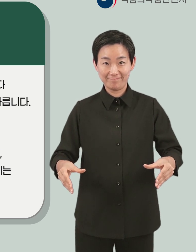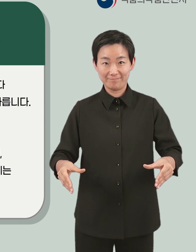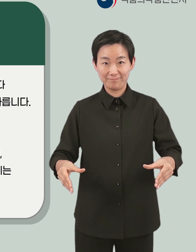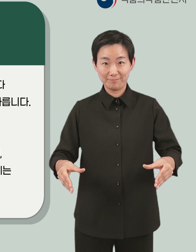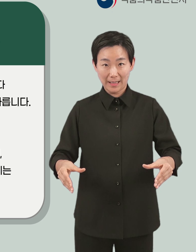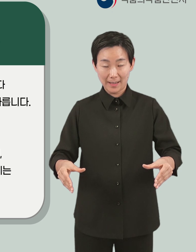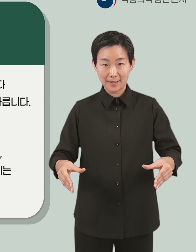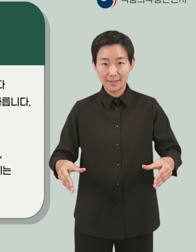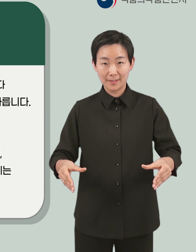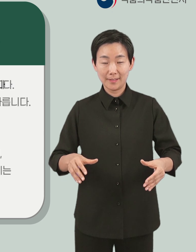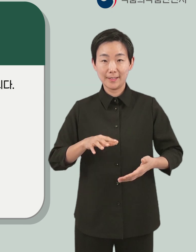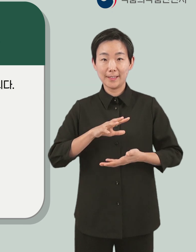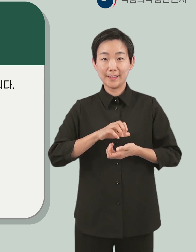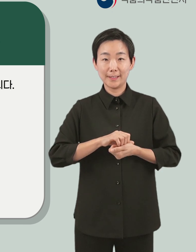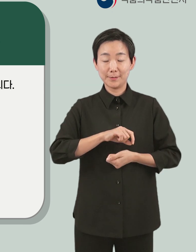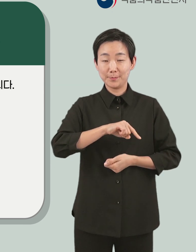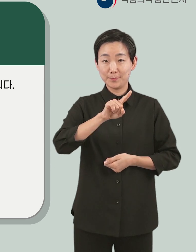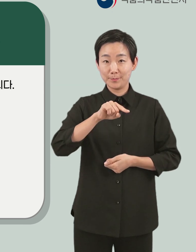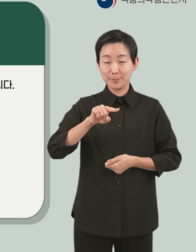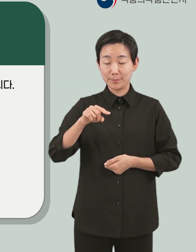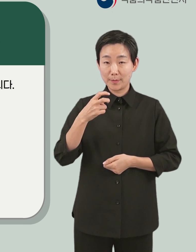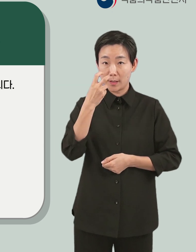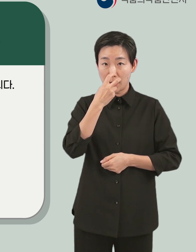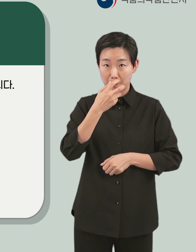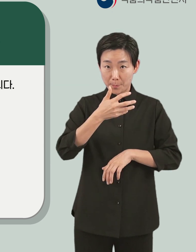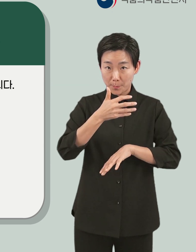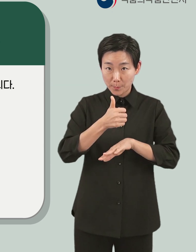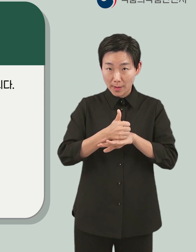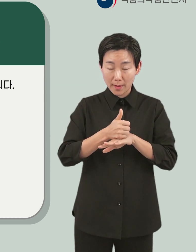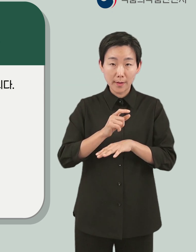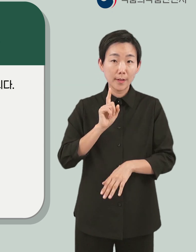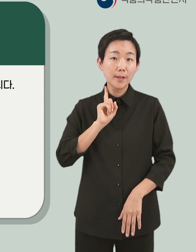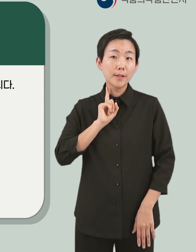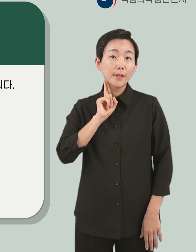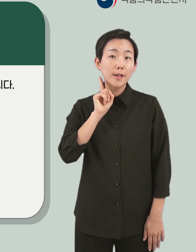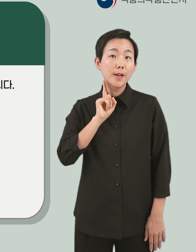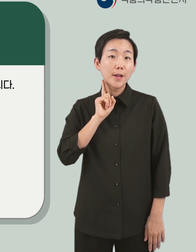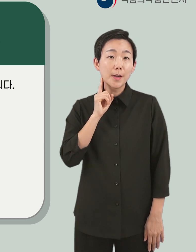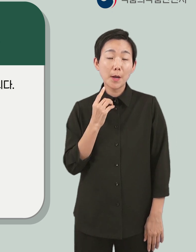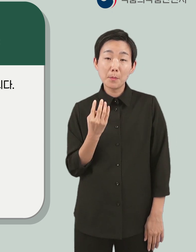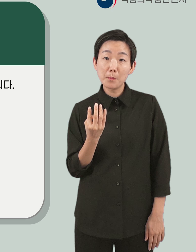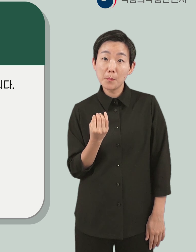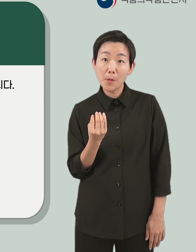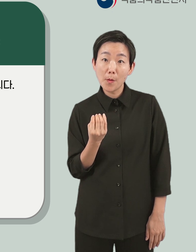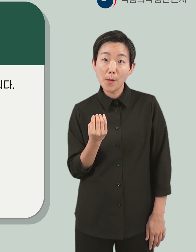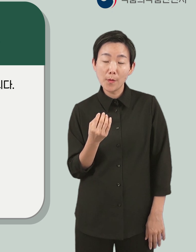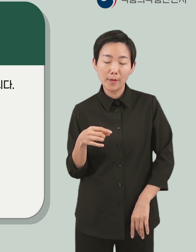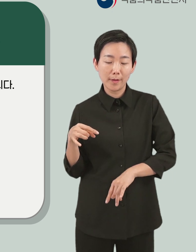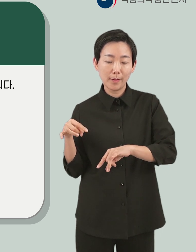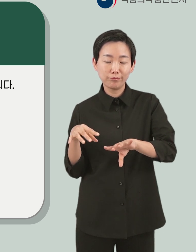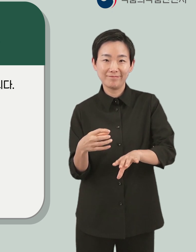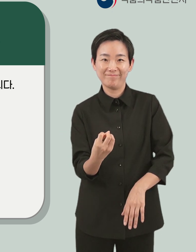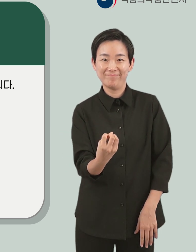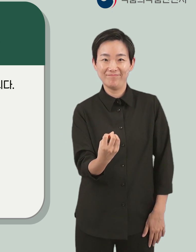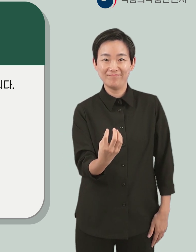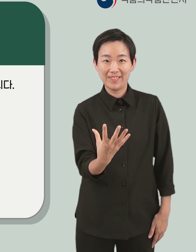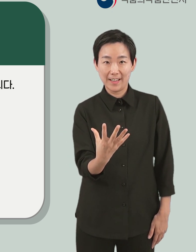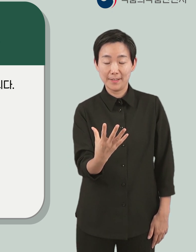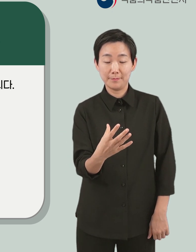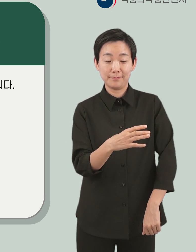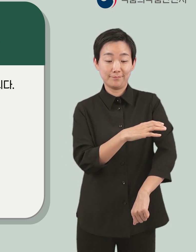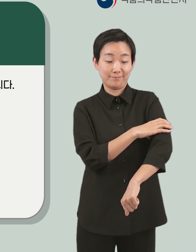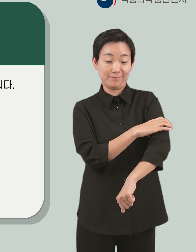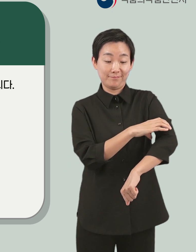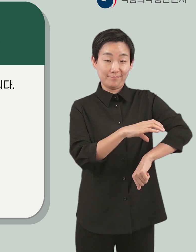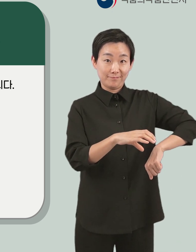집게손가락과 가운데 손가락을 위치시킵니다. 스마트폰의 심전도 분석 결과와 혈압 측정 값이 표시됩니다.